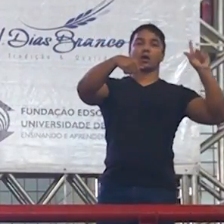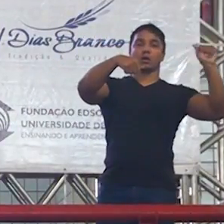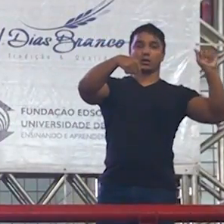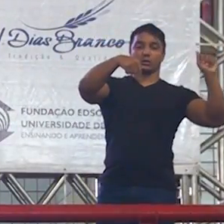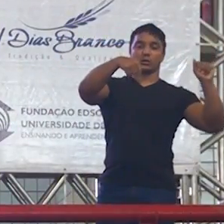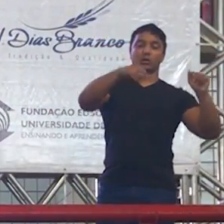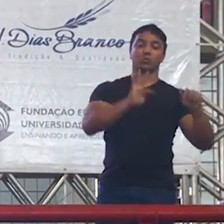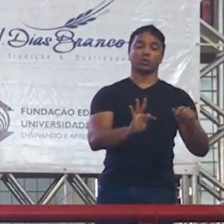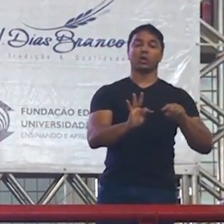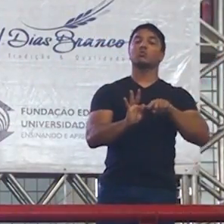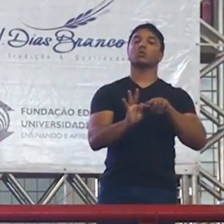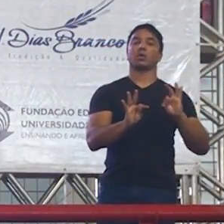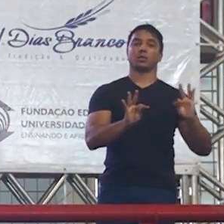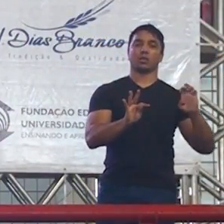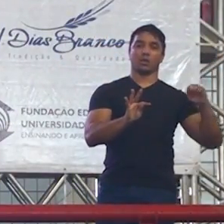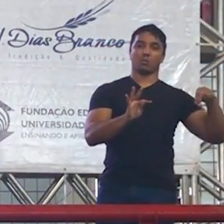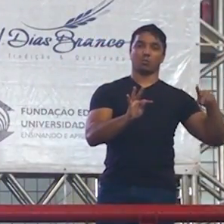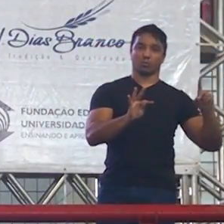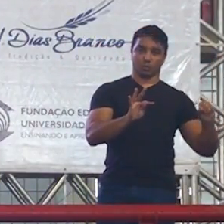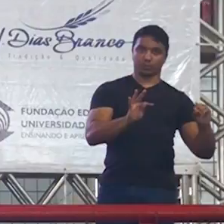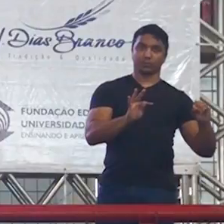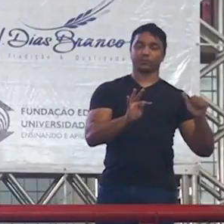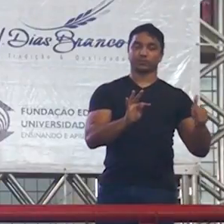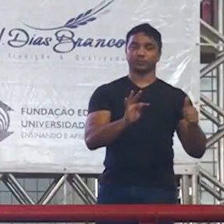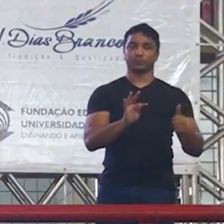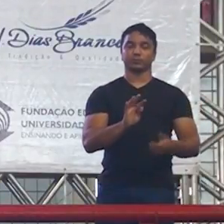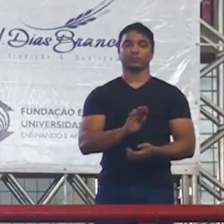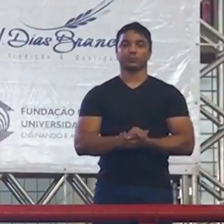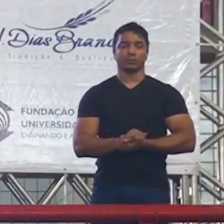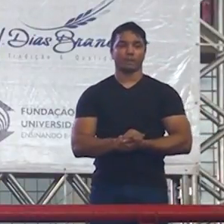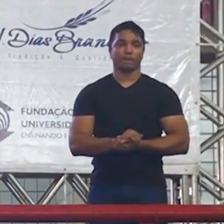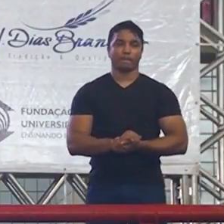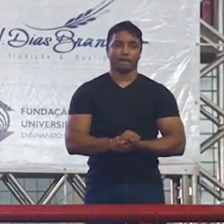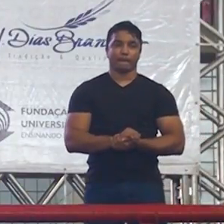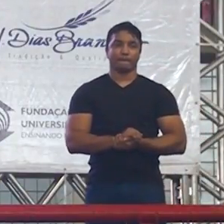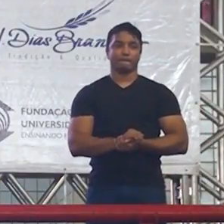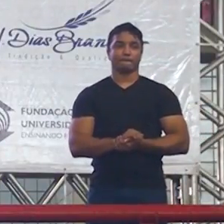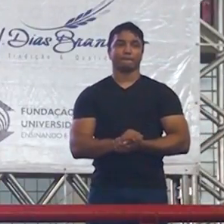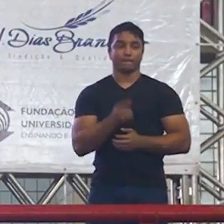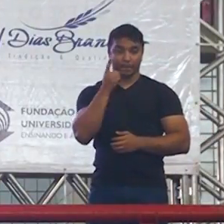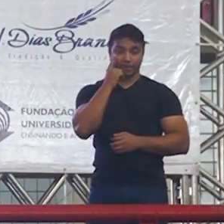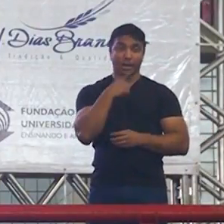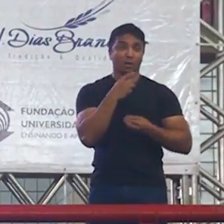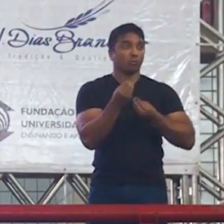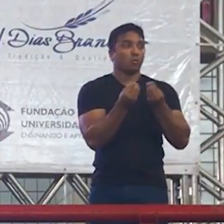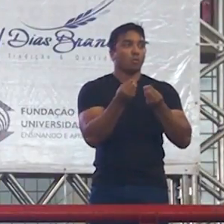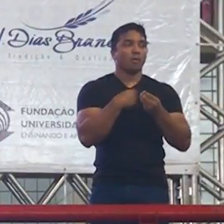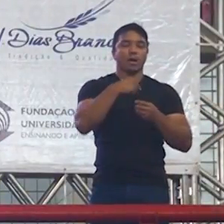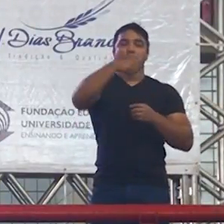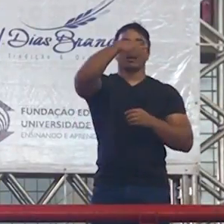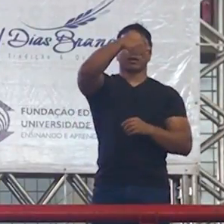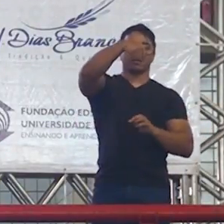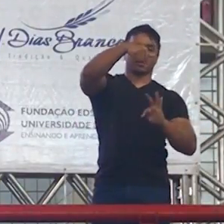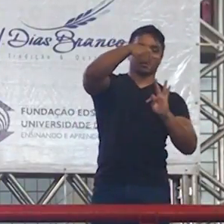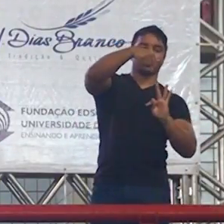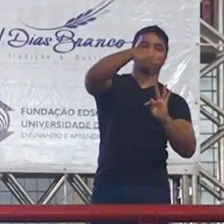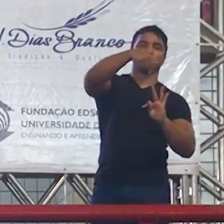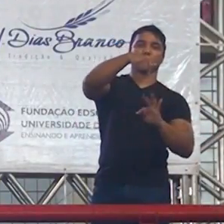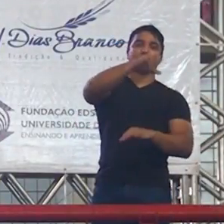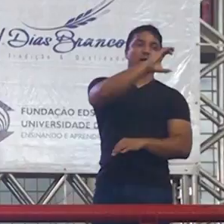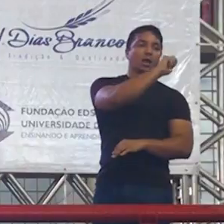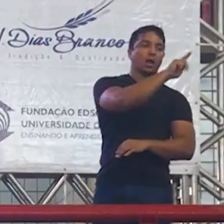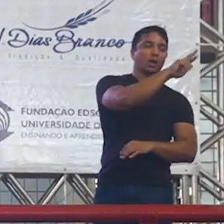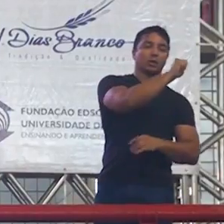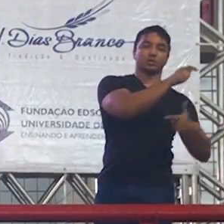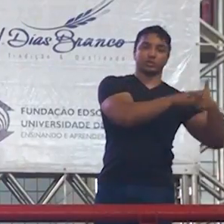Carga. O que é o T? Tempo. Certo? Então, corrente elétrica é a carga pelo tempo. Só que essa